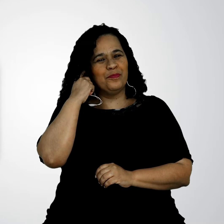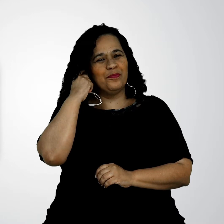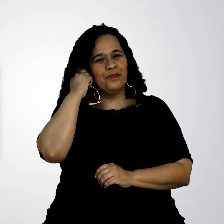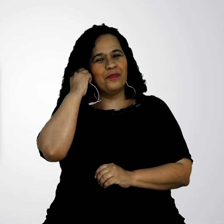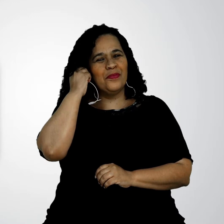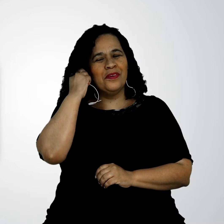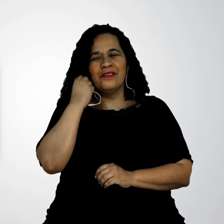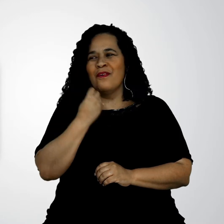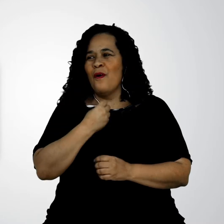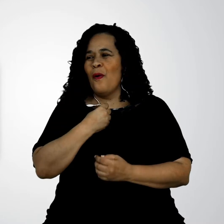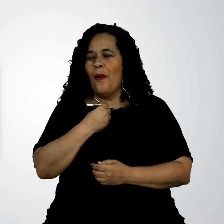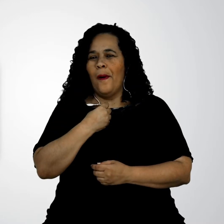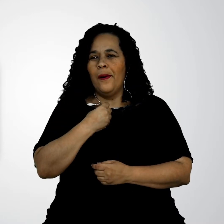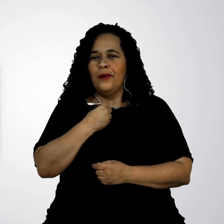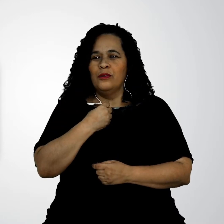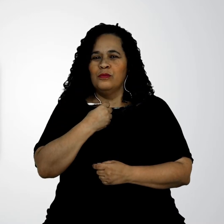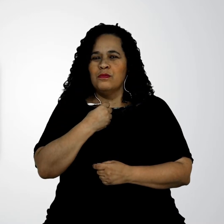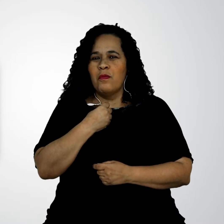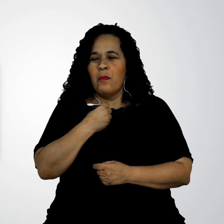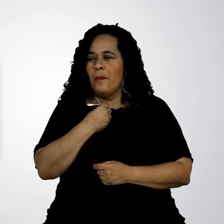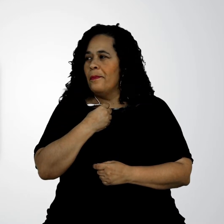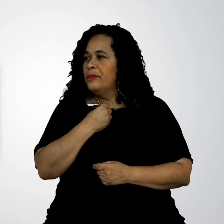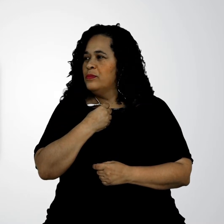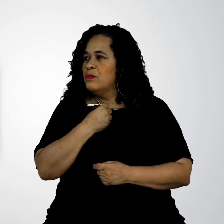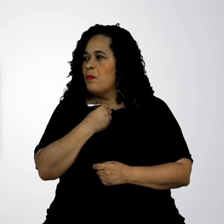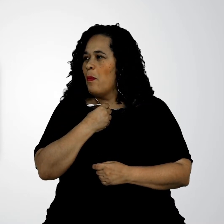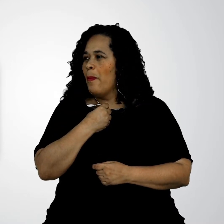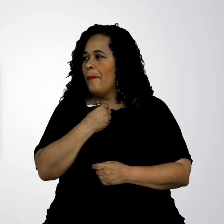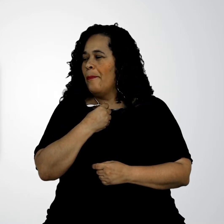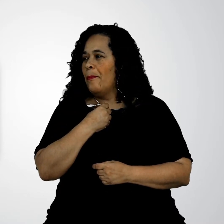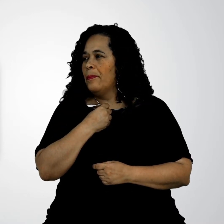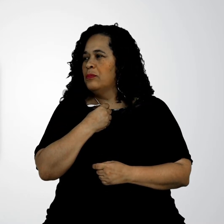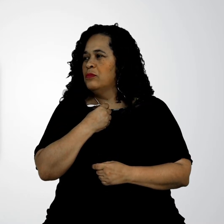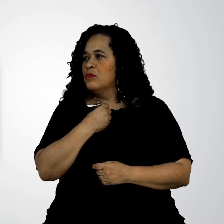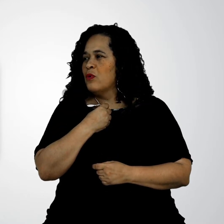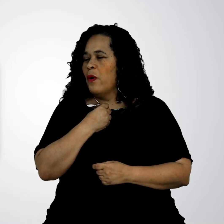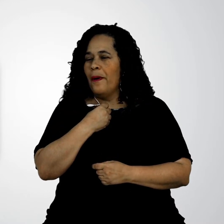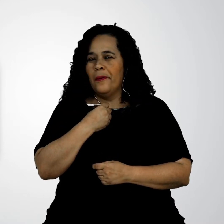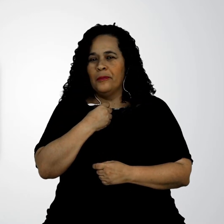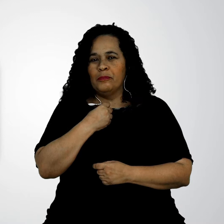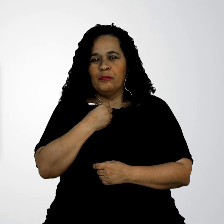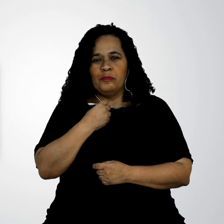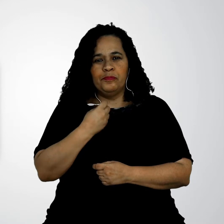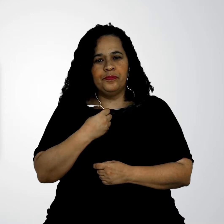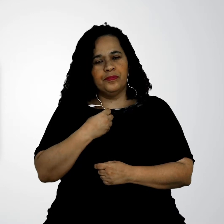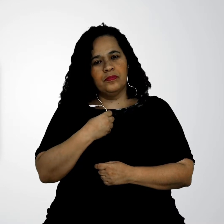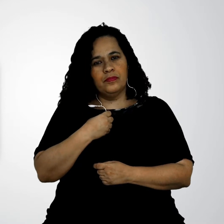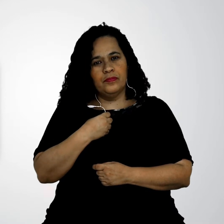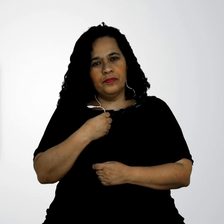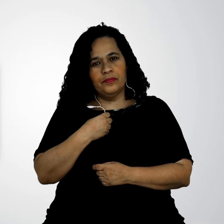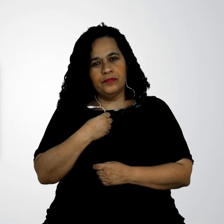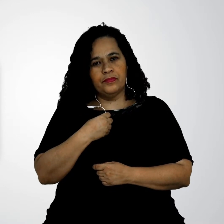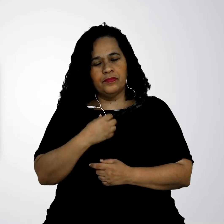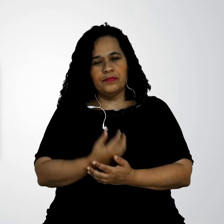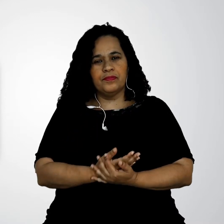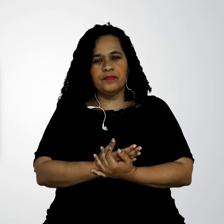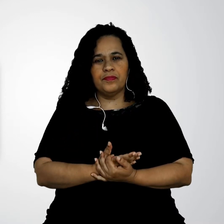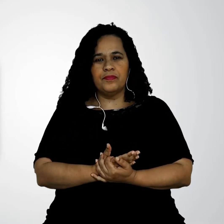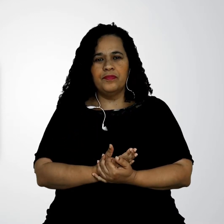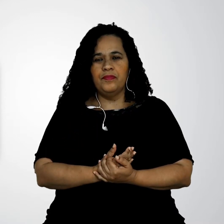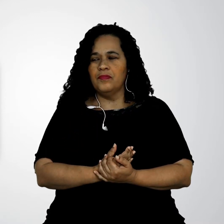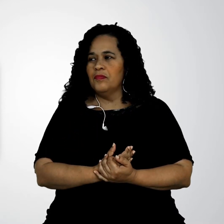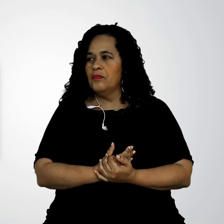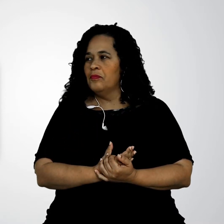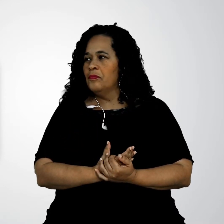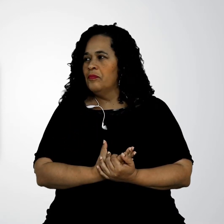Então, volta na parte que você vai falar tudo e tal. Aí você Mas toda a parte. Não, depois você fala tudo. Fala, tem aqui agora o pastor